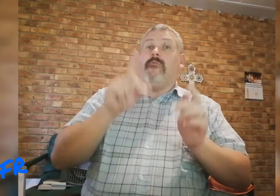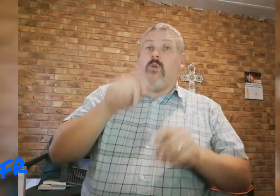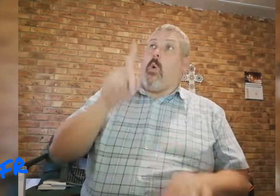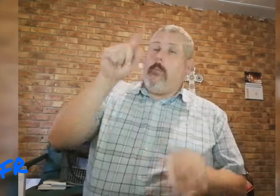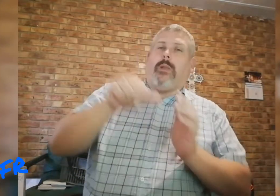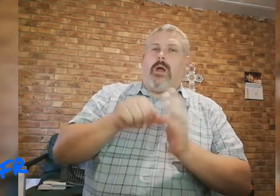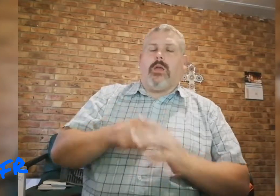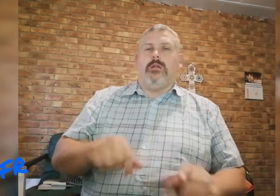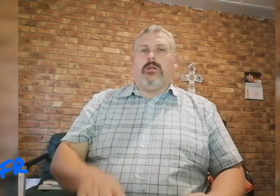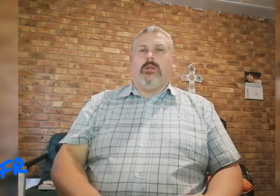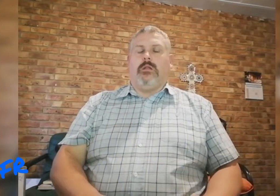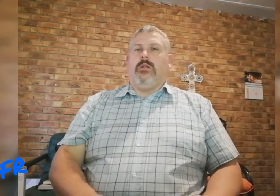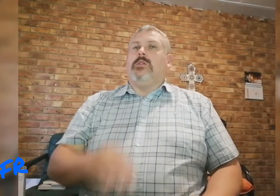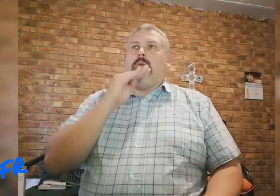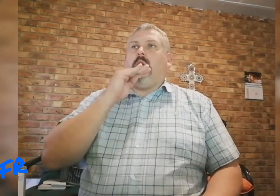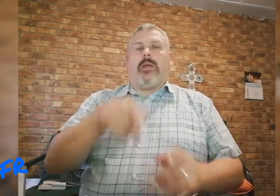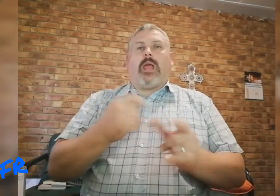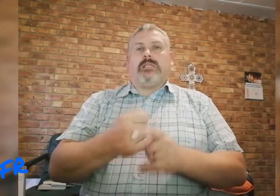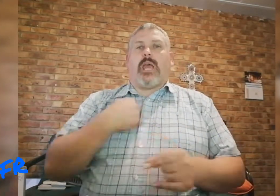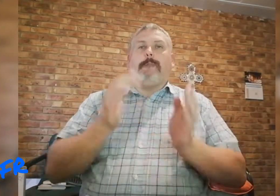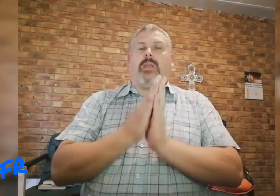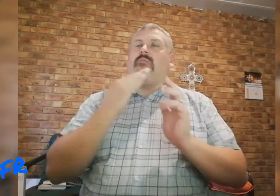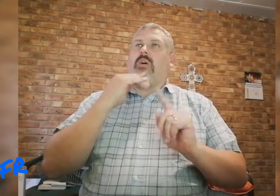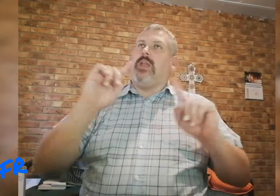vir hom belangrijk. Bijvoorbeeld, as ek bid vir jy,